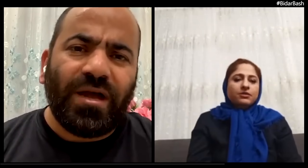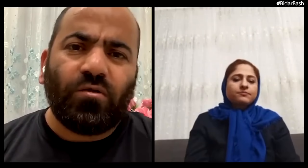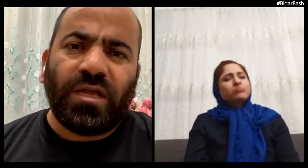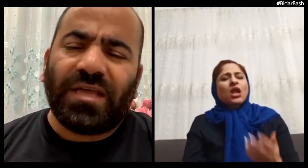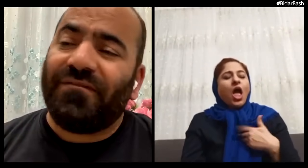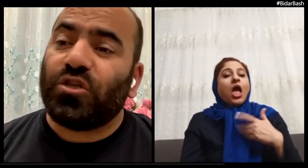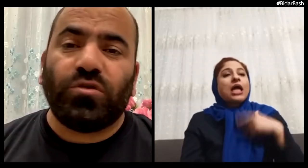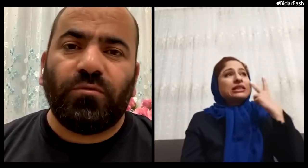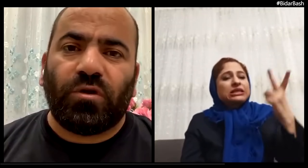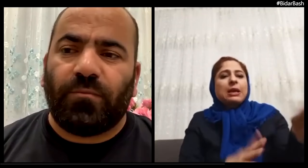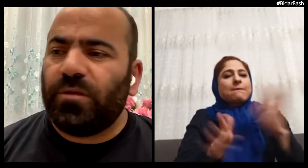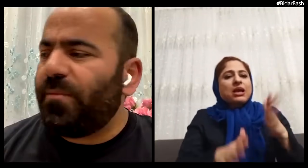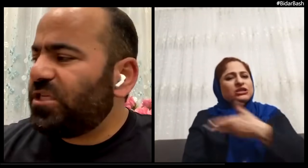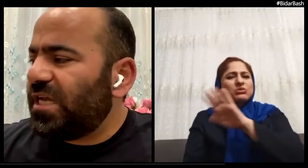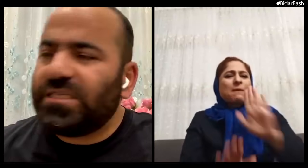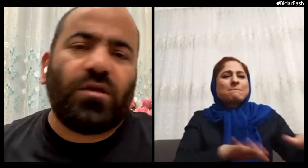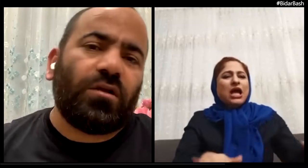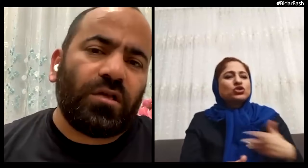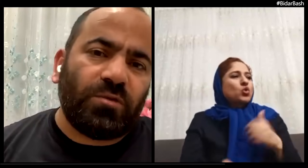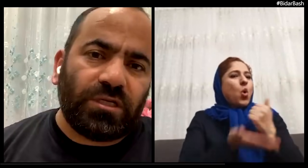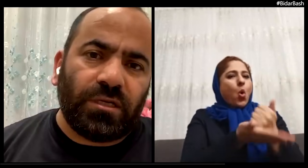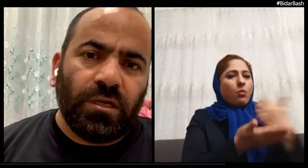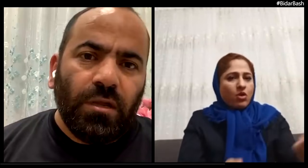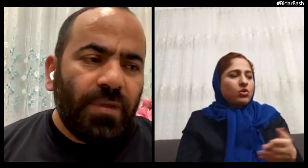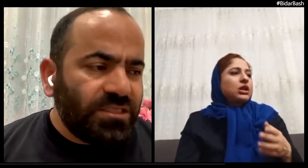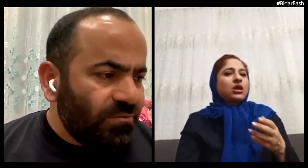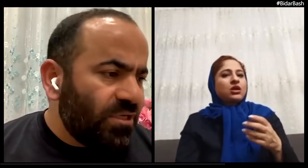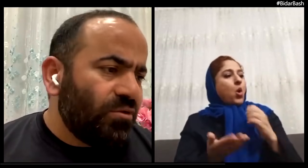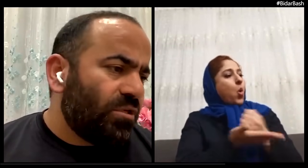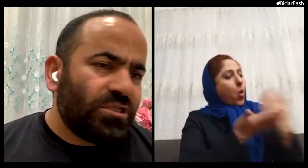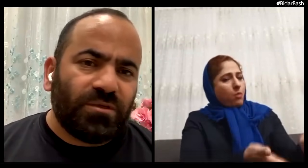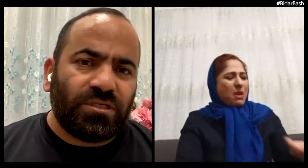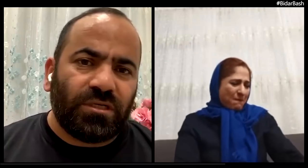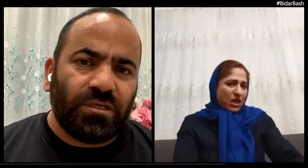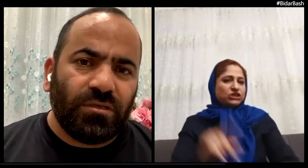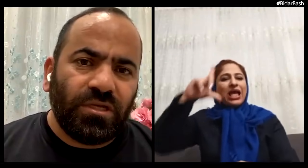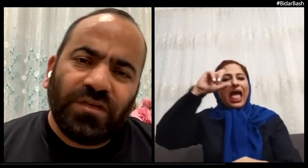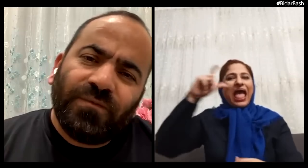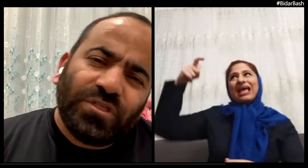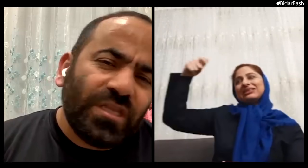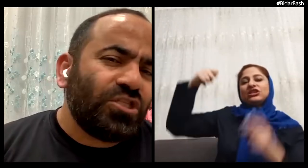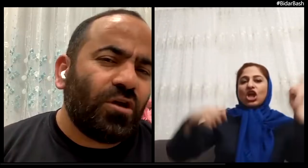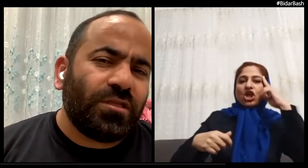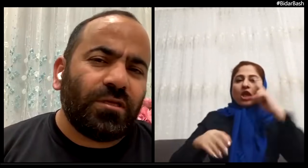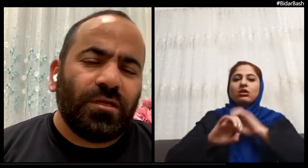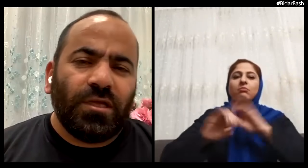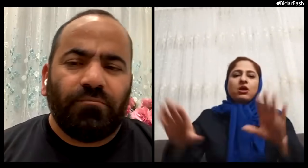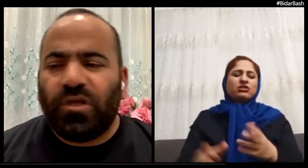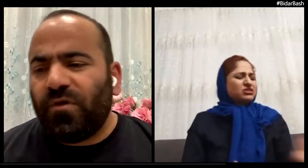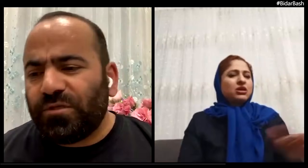ها کمک کنن، توجه نمی کنن، میره با بچه عکس یادگاری میگیره، بچه هم چه میدونه چی به چیه، یه کیفش دادن